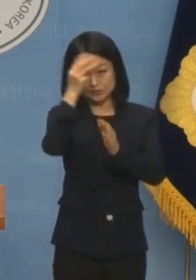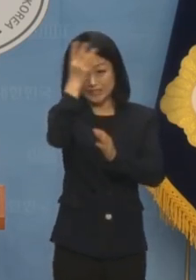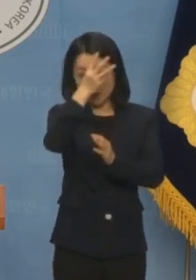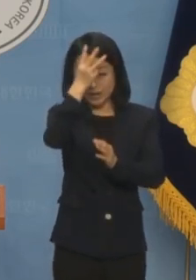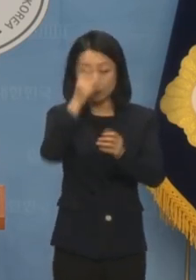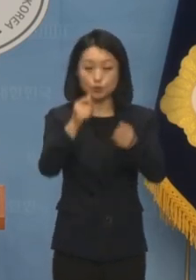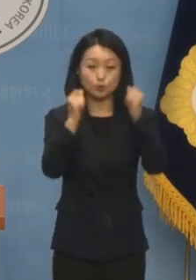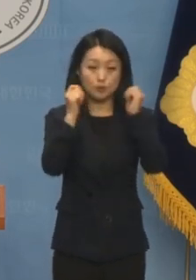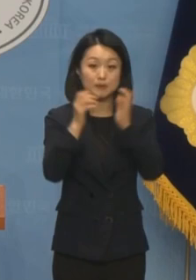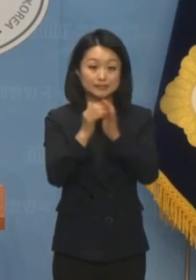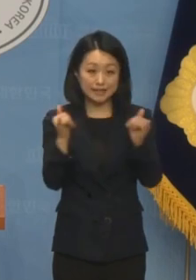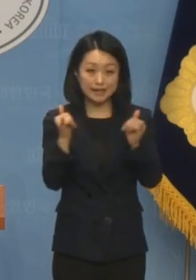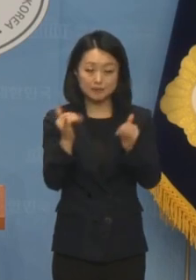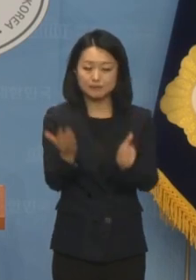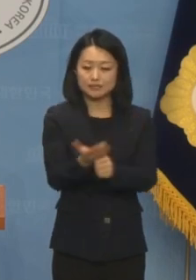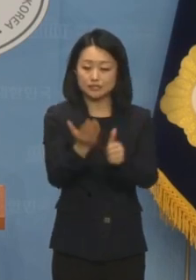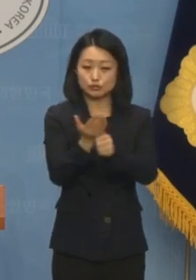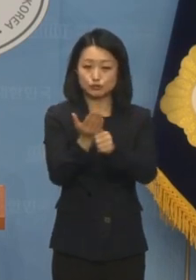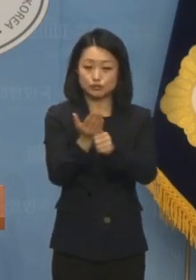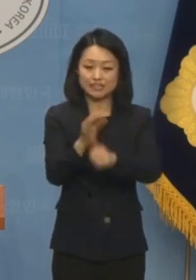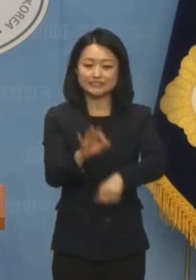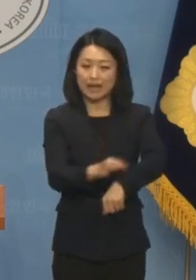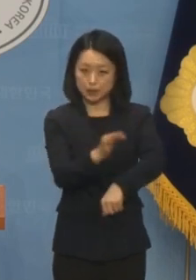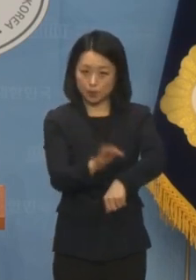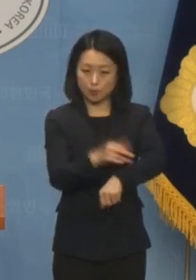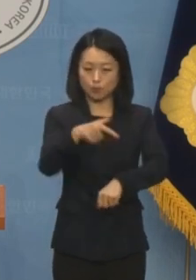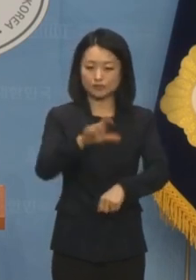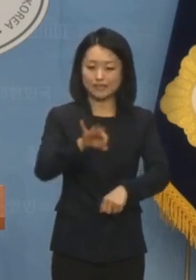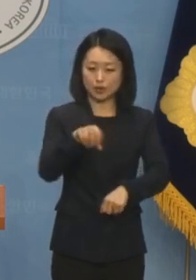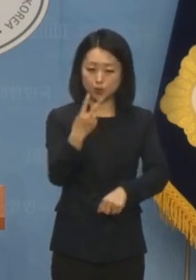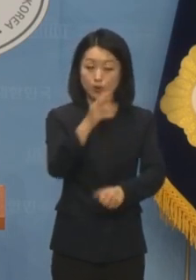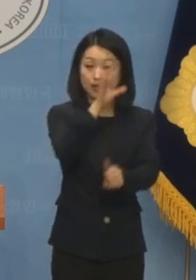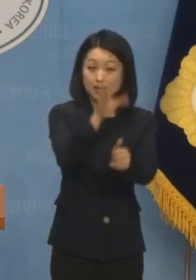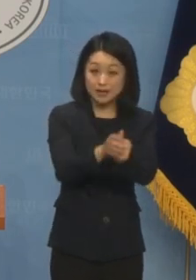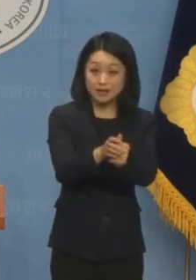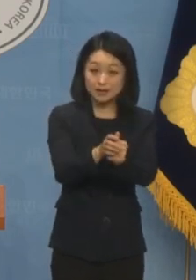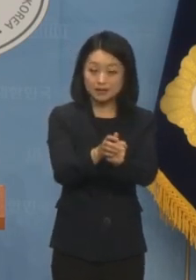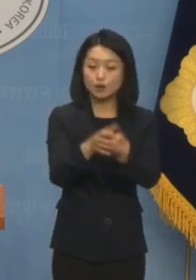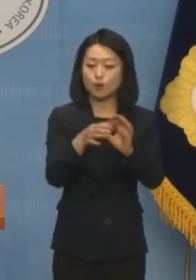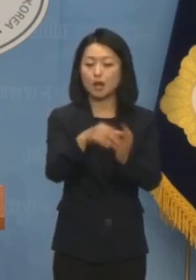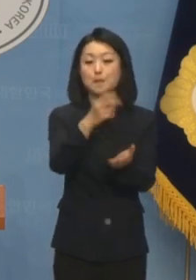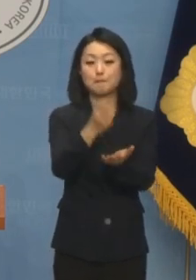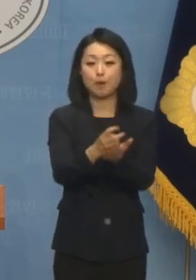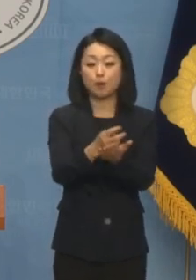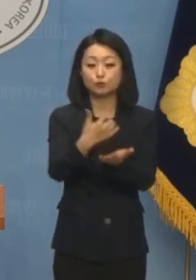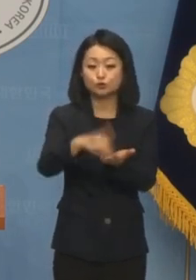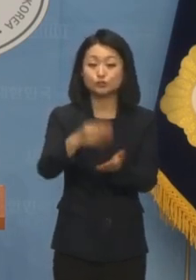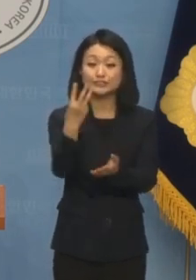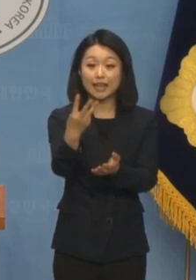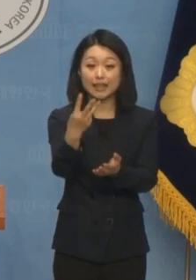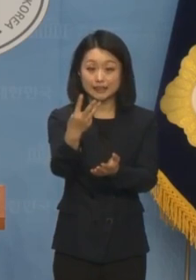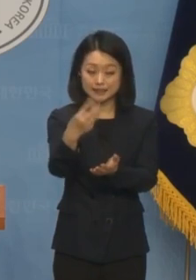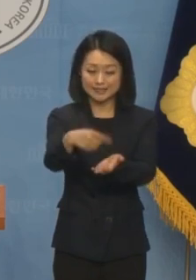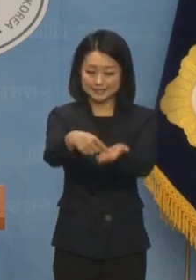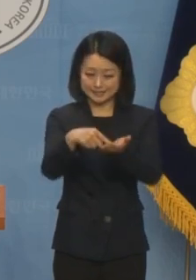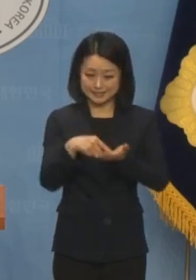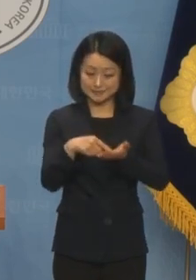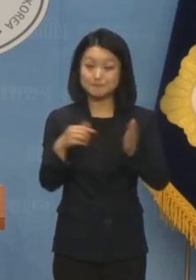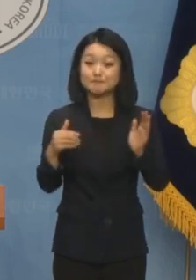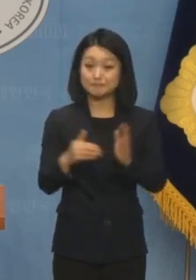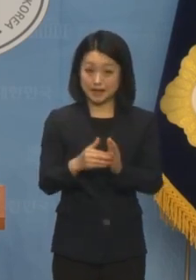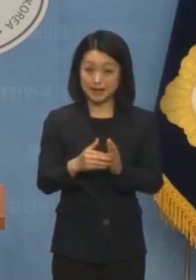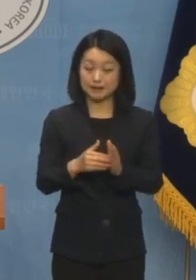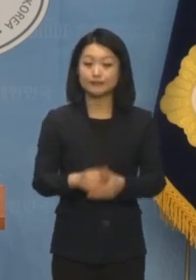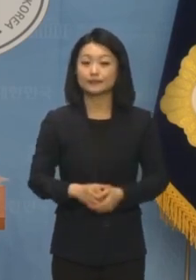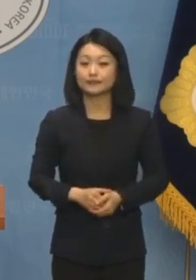사람을 과학 기술 장교로 임용할 수 있게 하는 군인 사법을 포함한 총 세건의 법률안이 지난주에